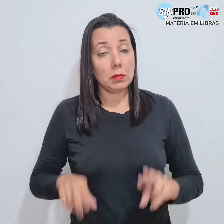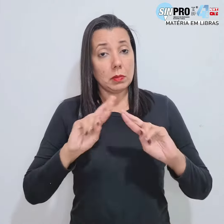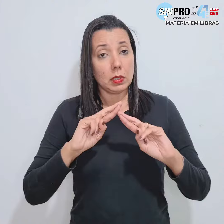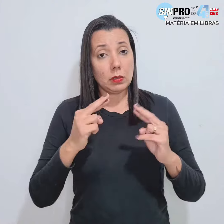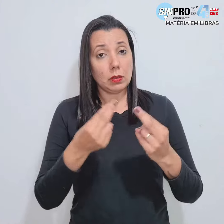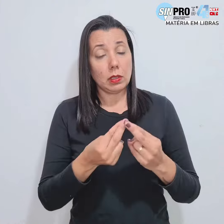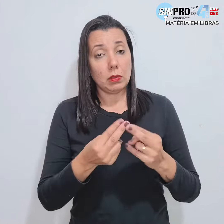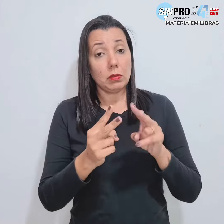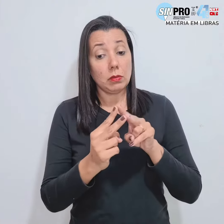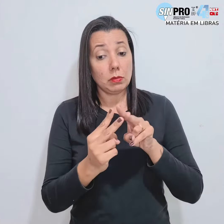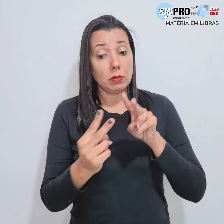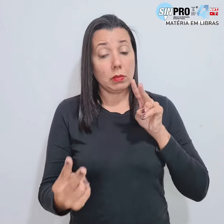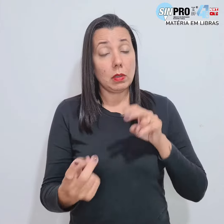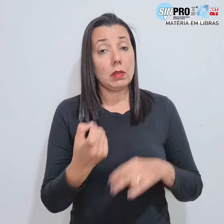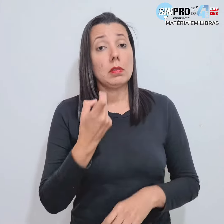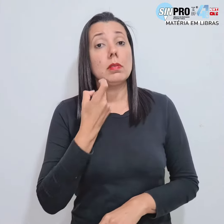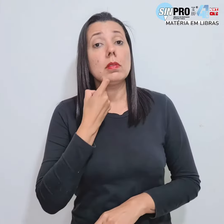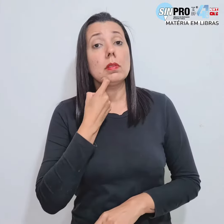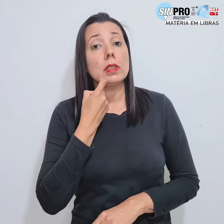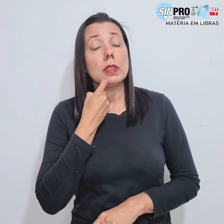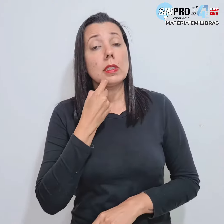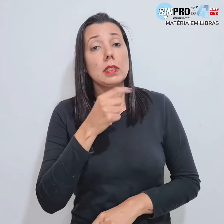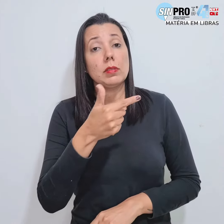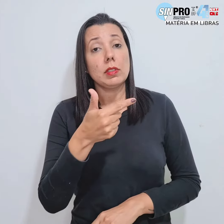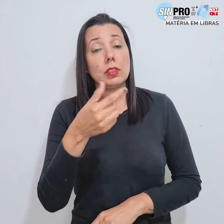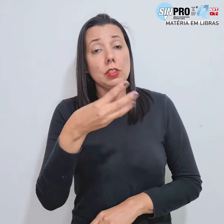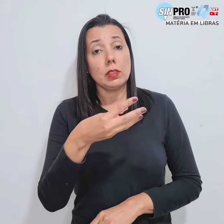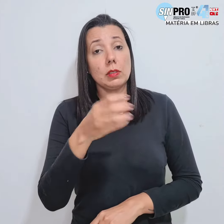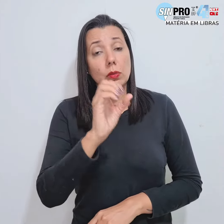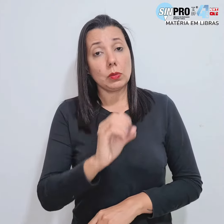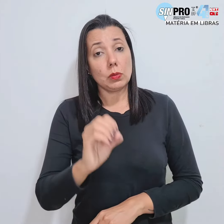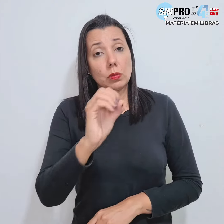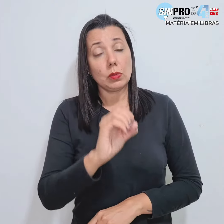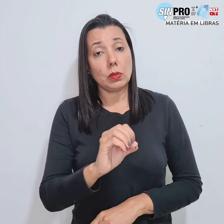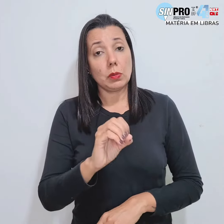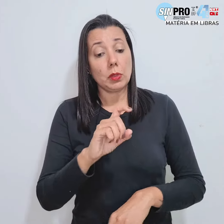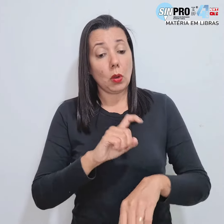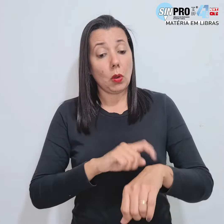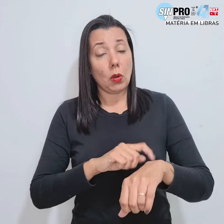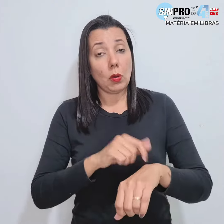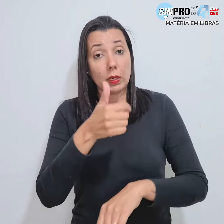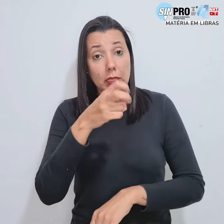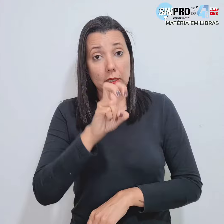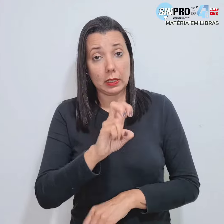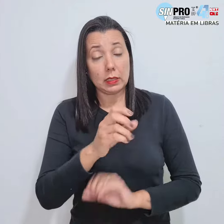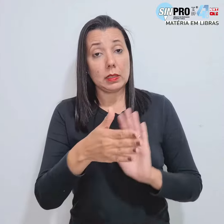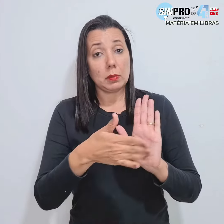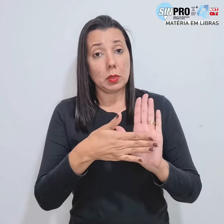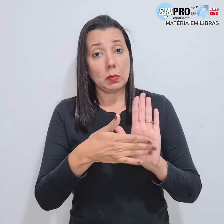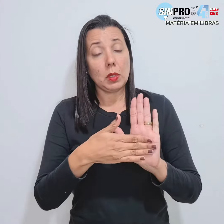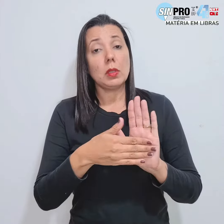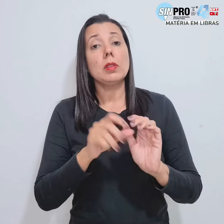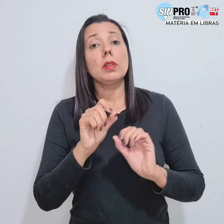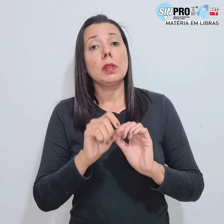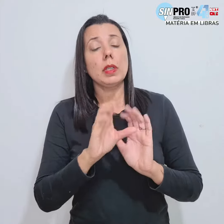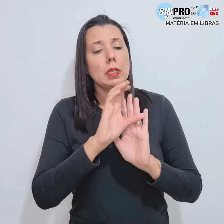virtual nesta sexta-feira, 23 de outubro, às 15h. A pauta é a circular número 2 da